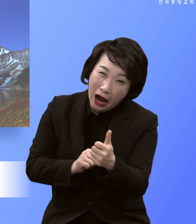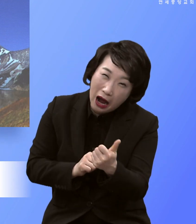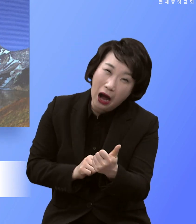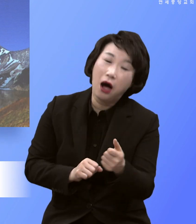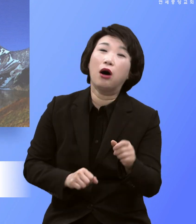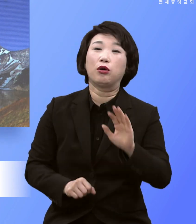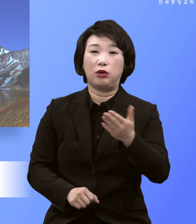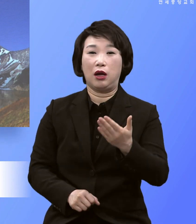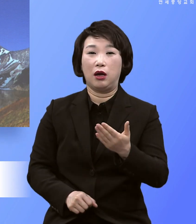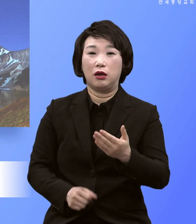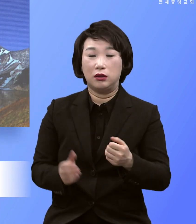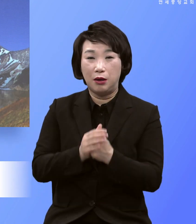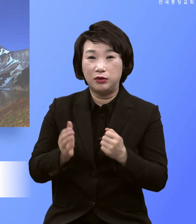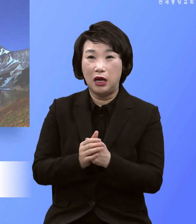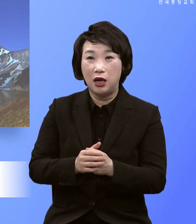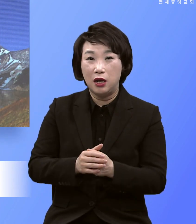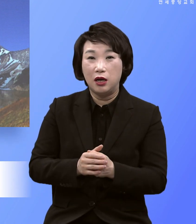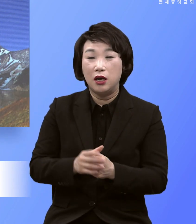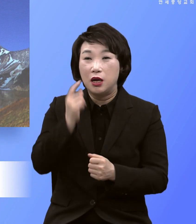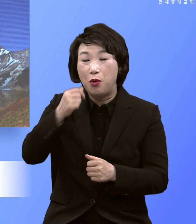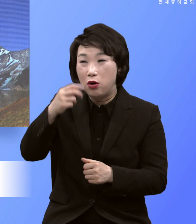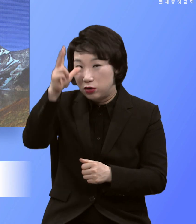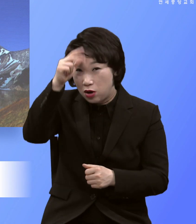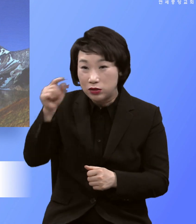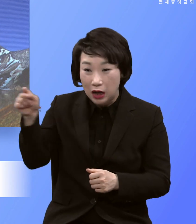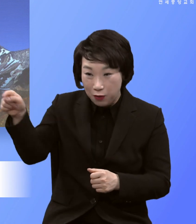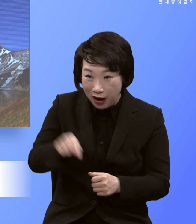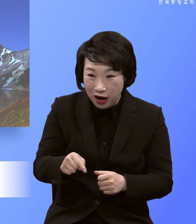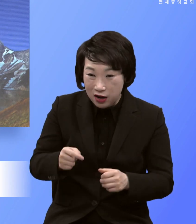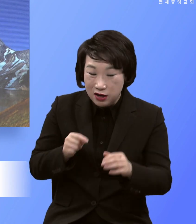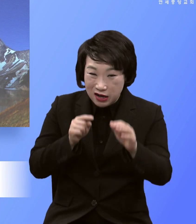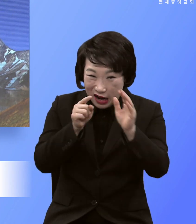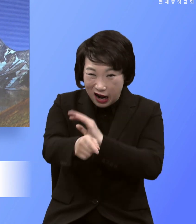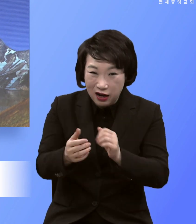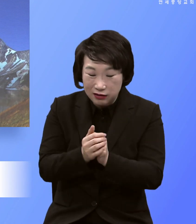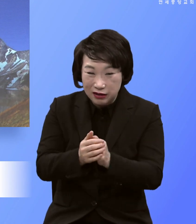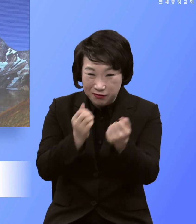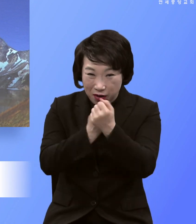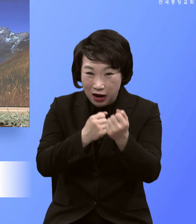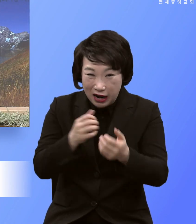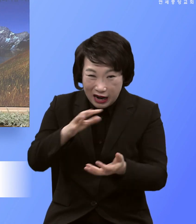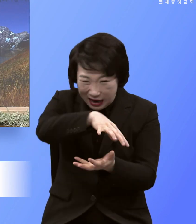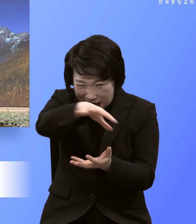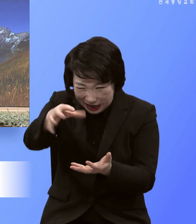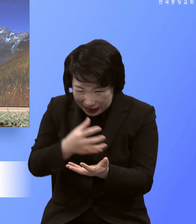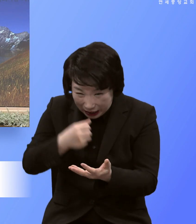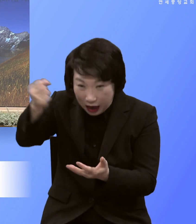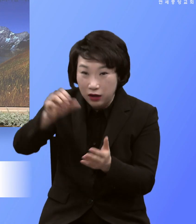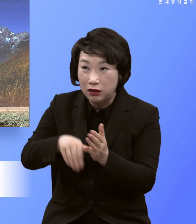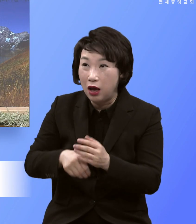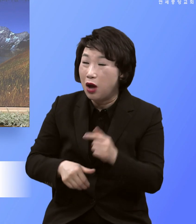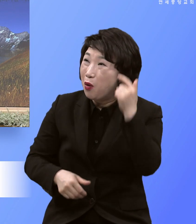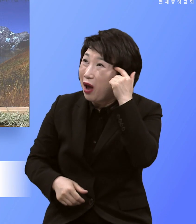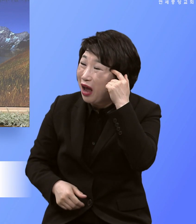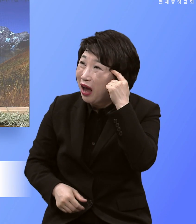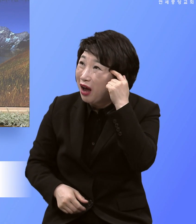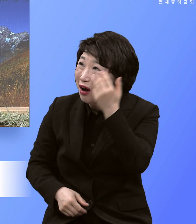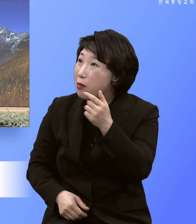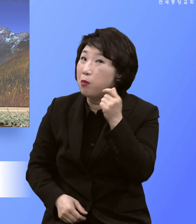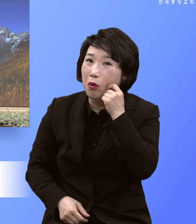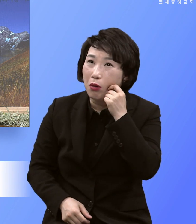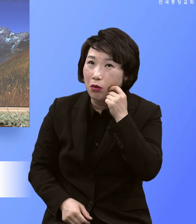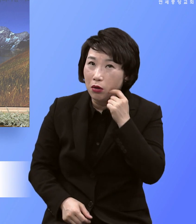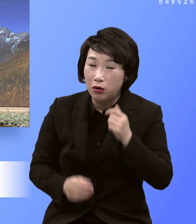그게 가져가는 말거나 내비두고 가져가시오. 갈 때 안녕히 가시오.